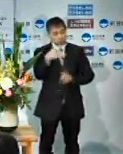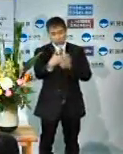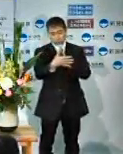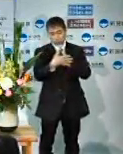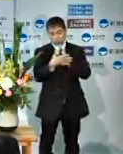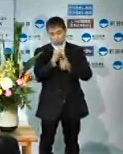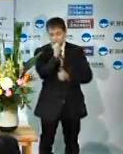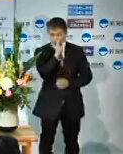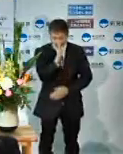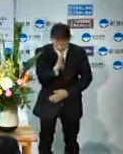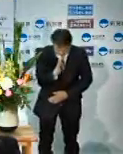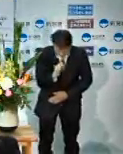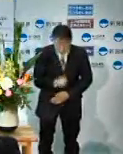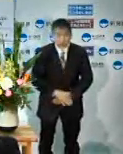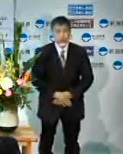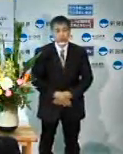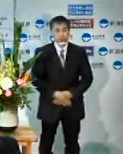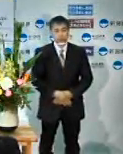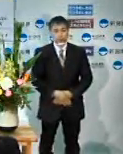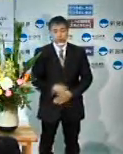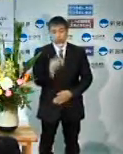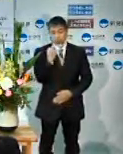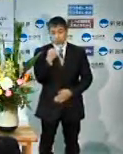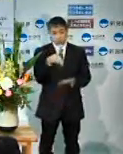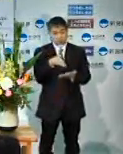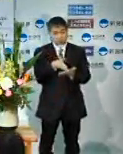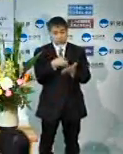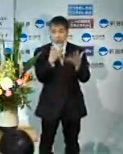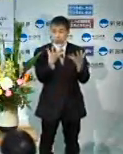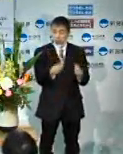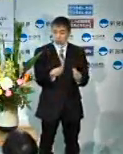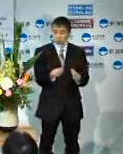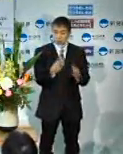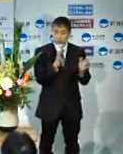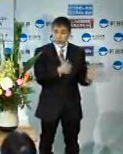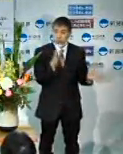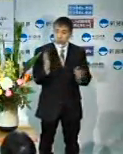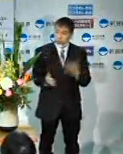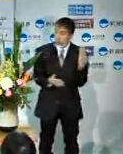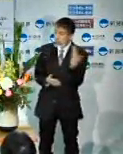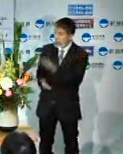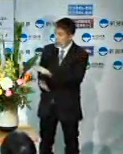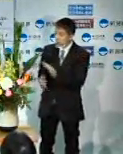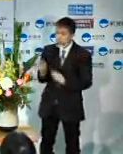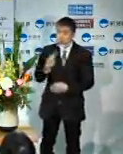げます。私からは以上です。 それでは各社お願いいた